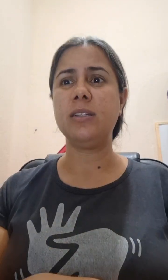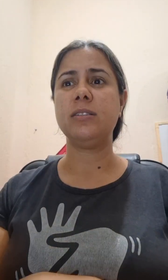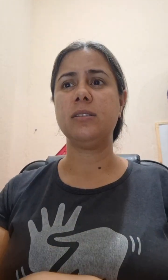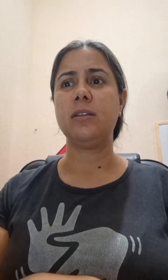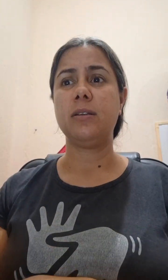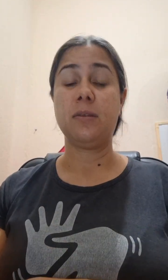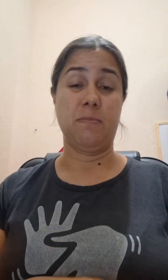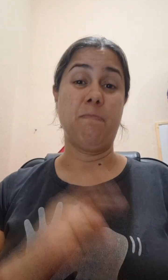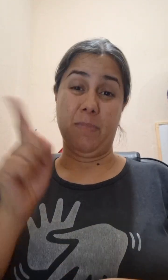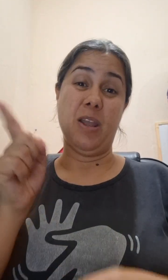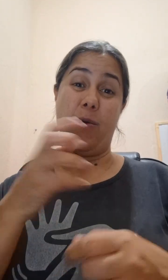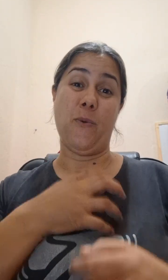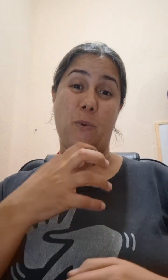de Cristo